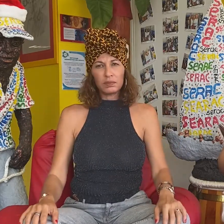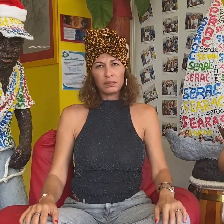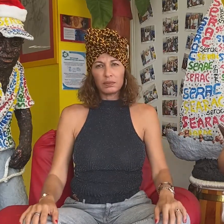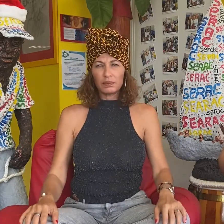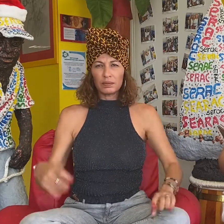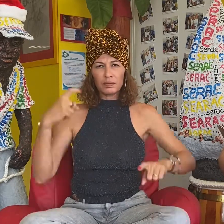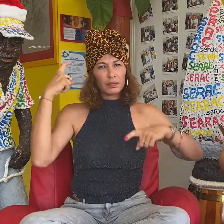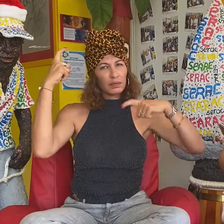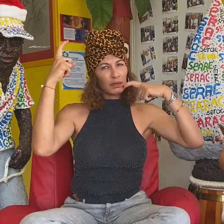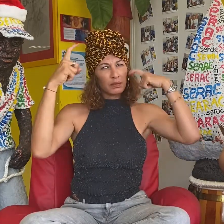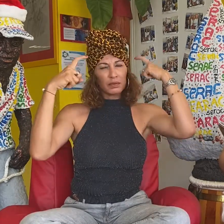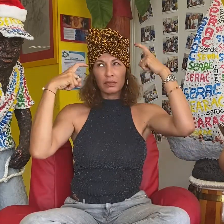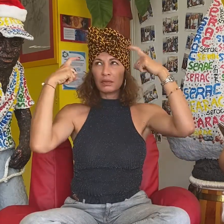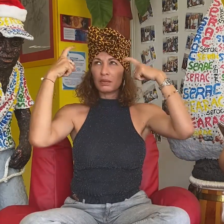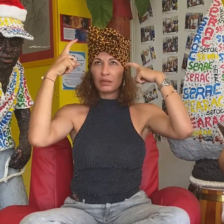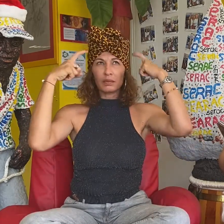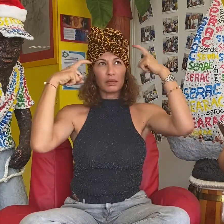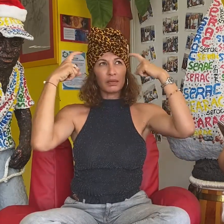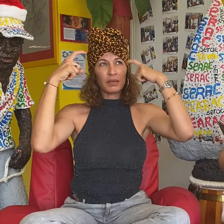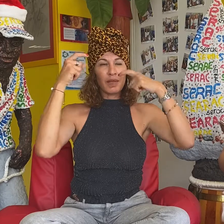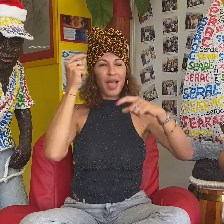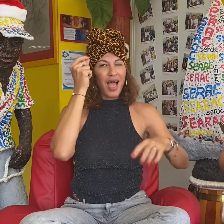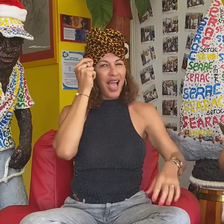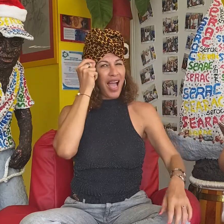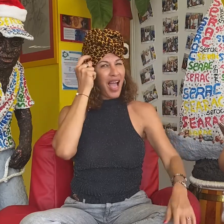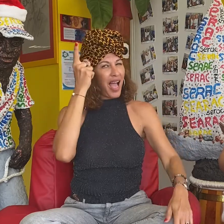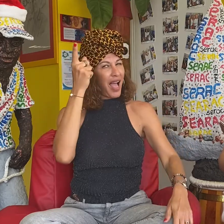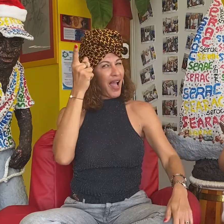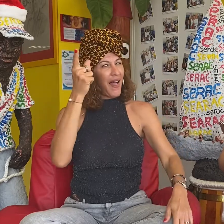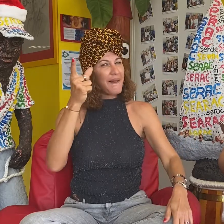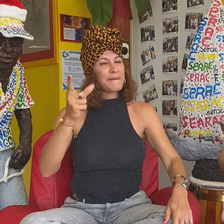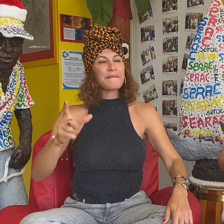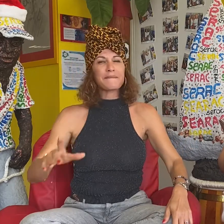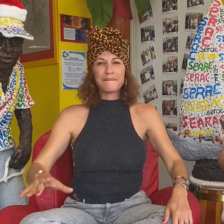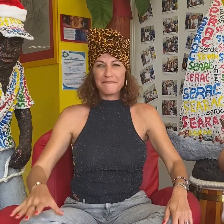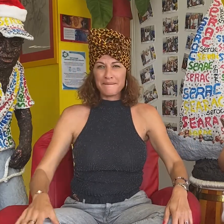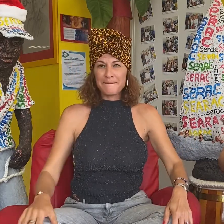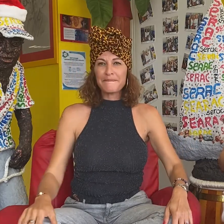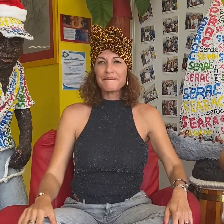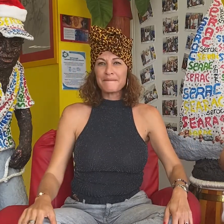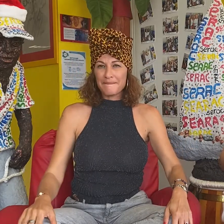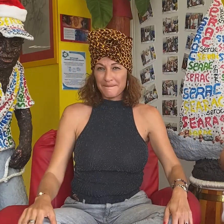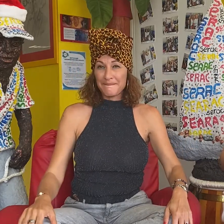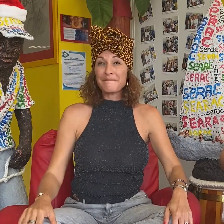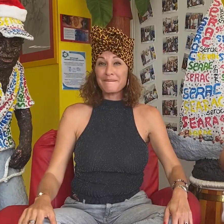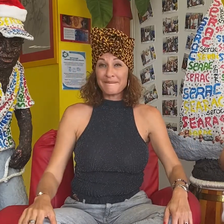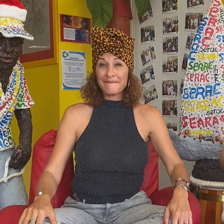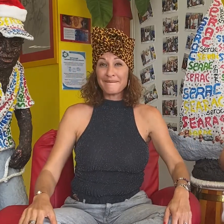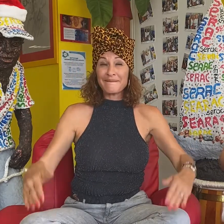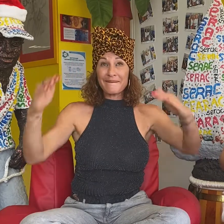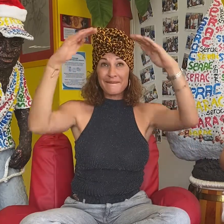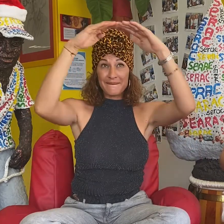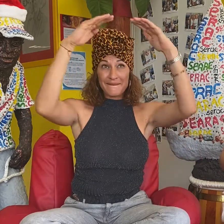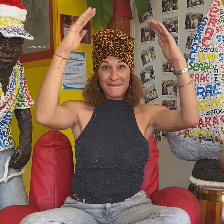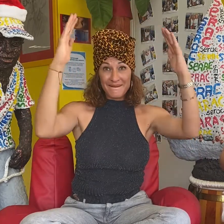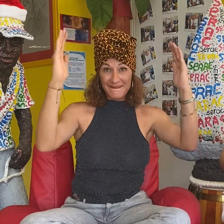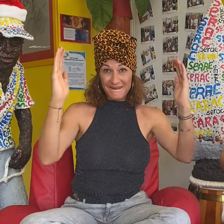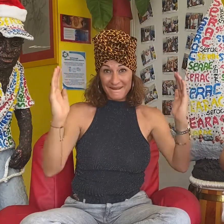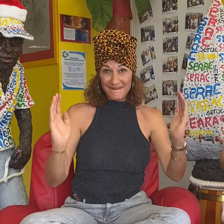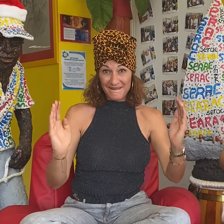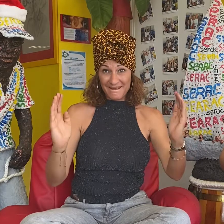Le Père Noël réfléchit et il a une idée. Il construit une cabane avec des